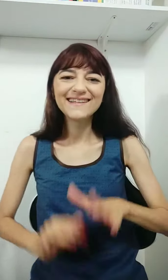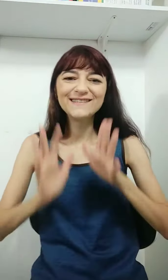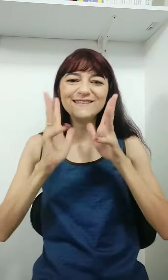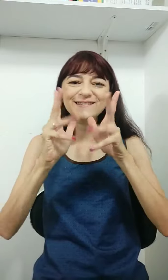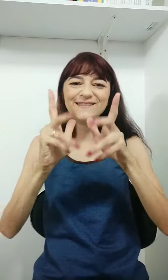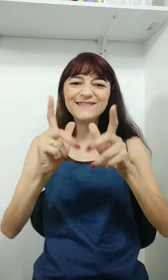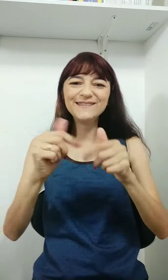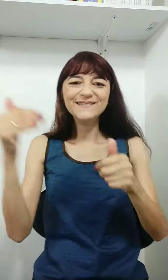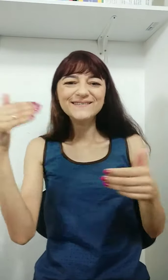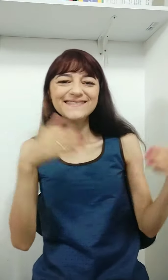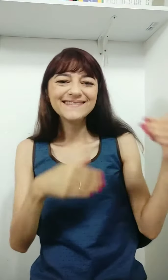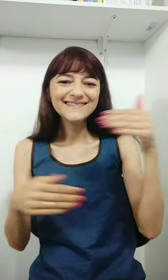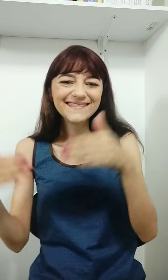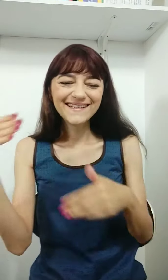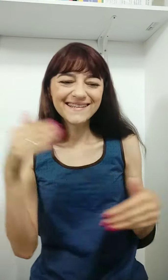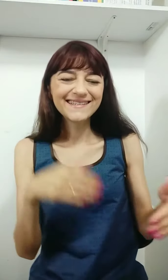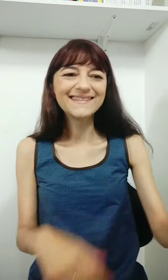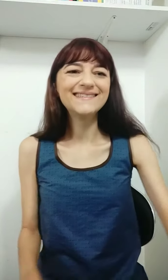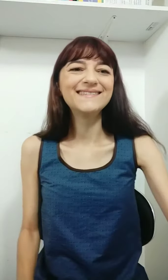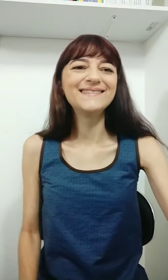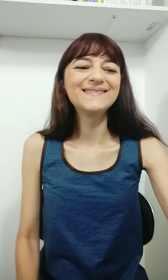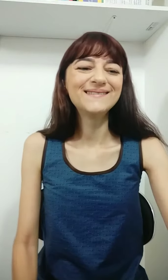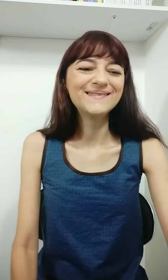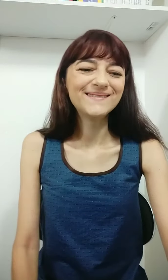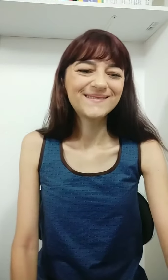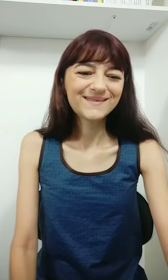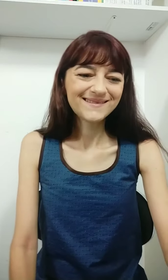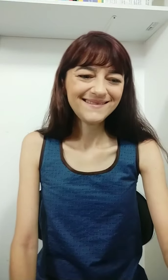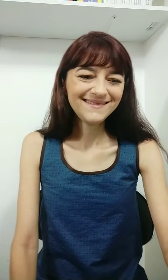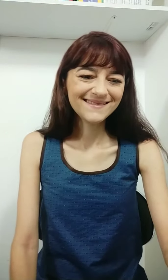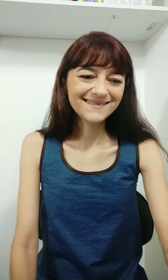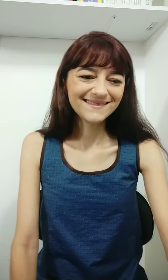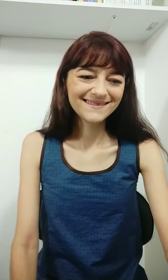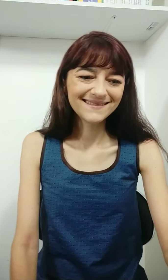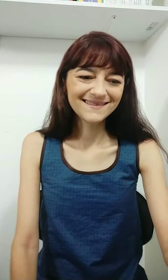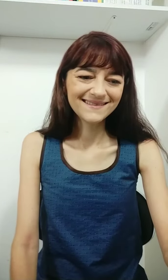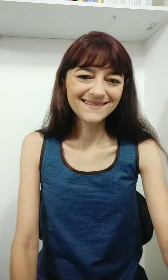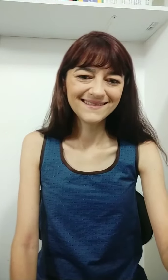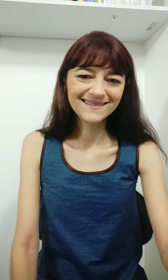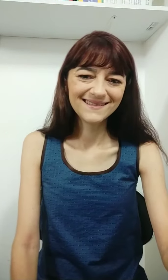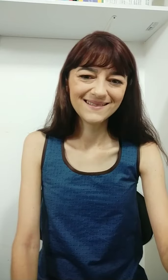Boa tarde, pessoal, tudo bem com vocês? Vamos aguardar aí todos chegarem.